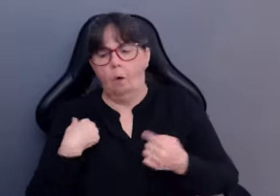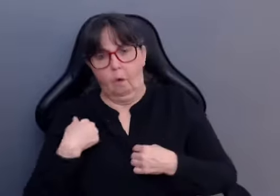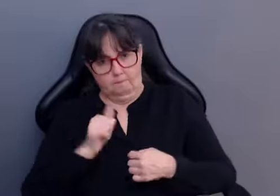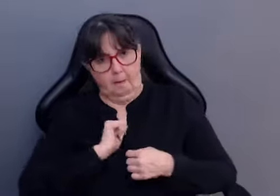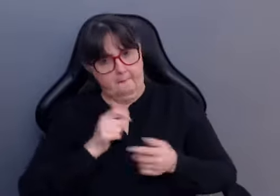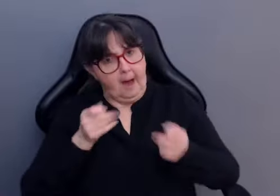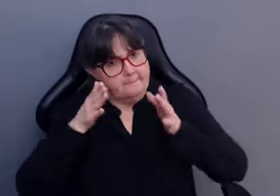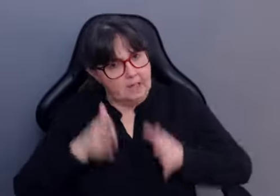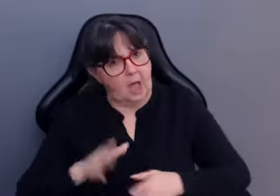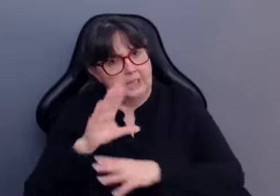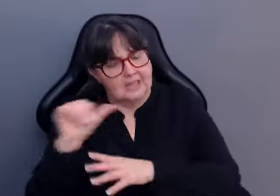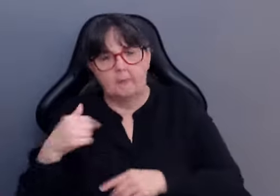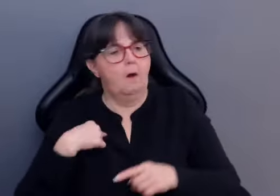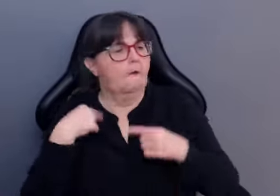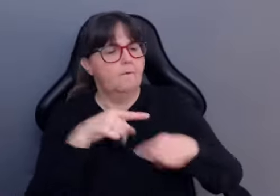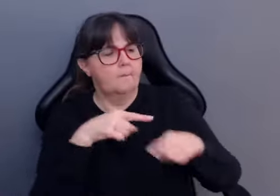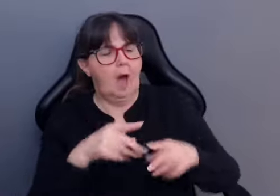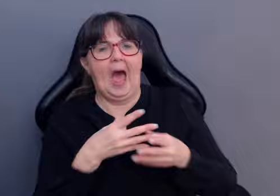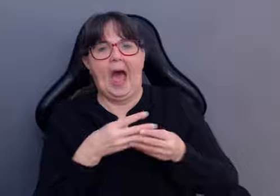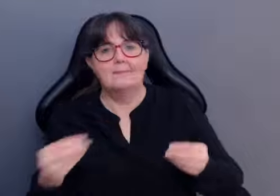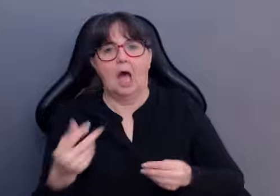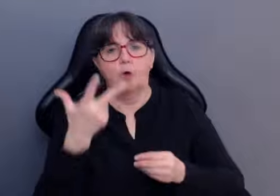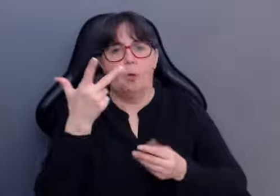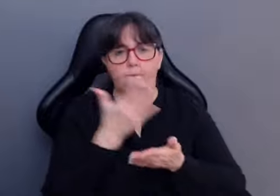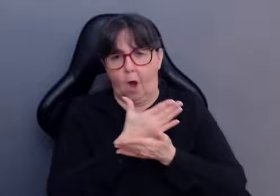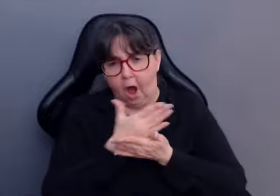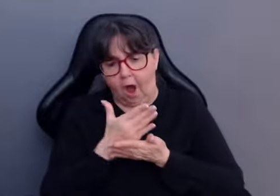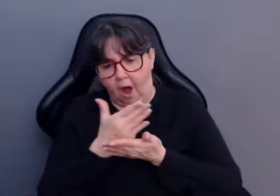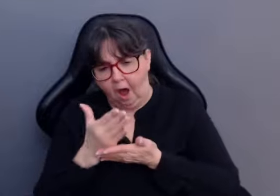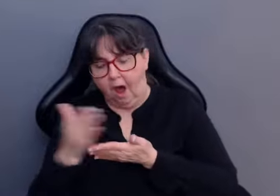assemblées consécutives du conseil d'administration,